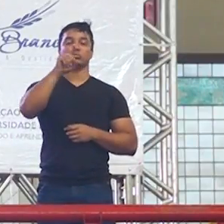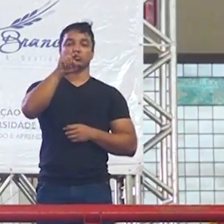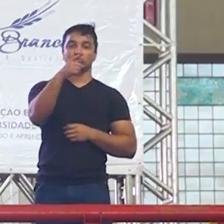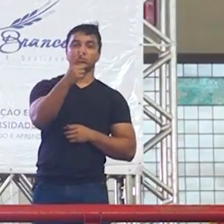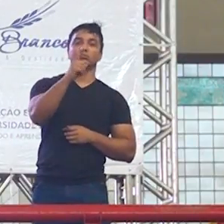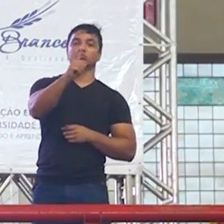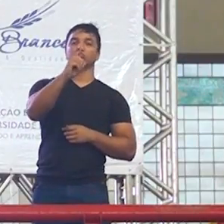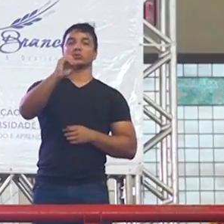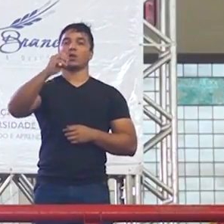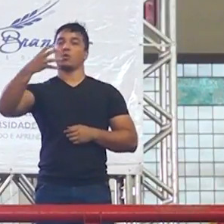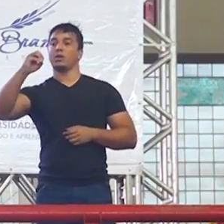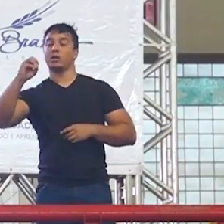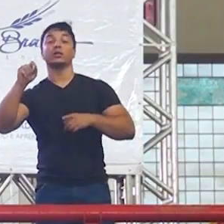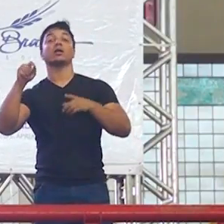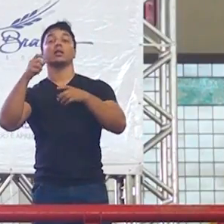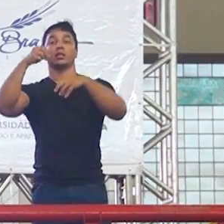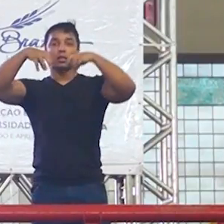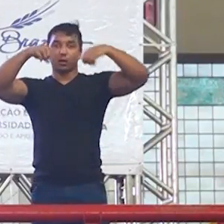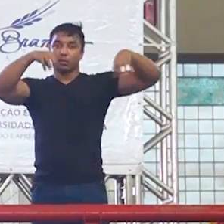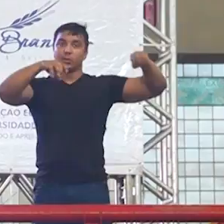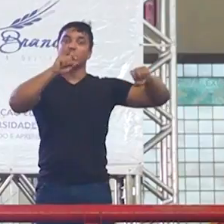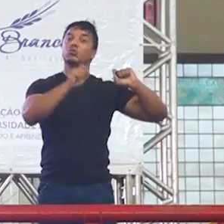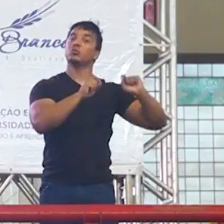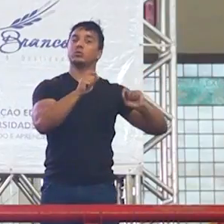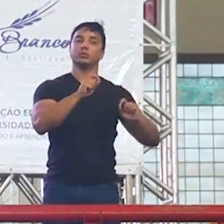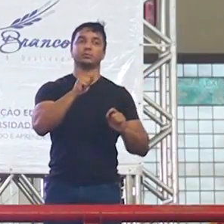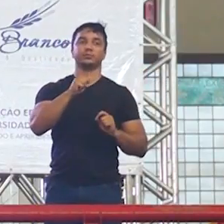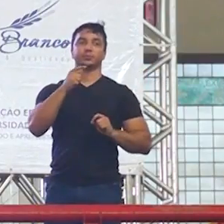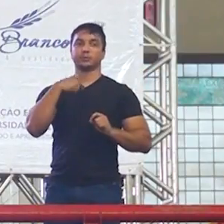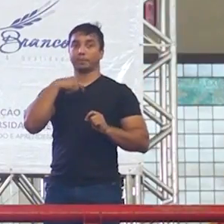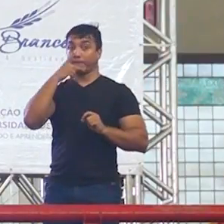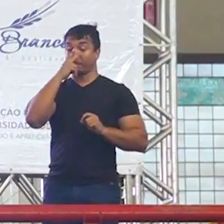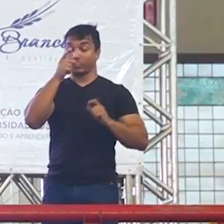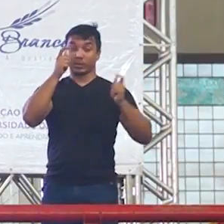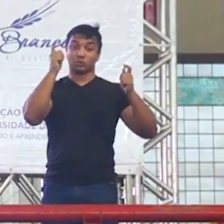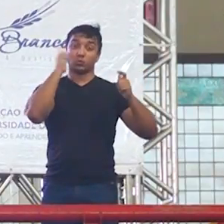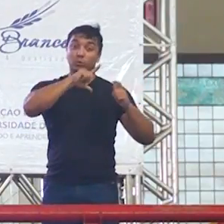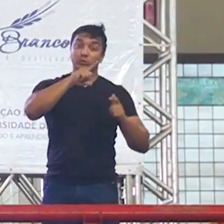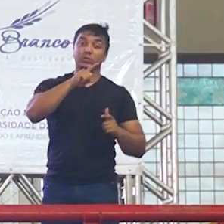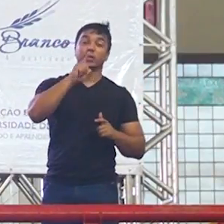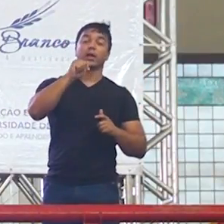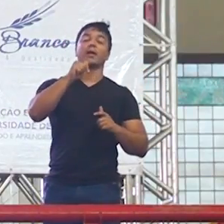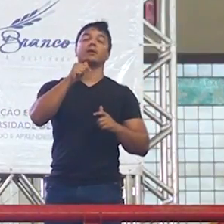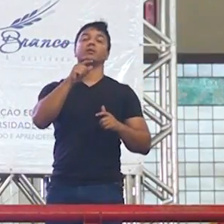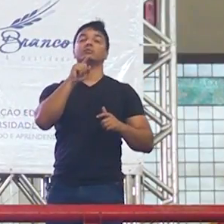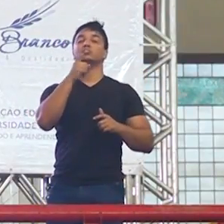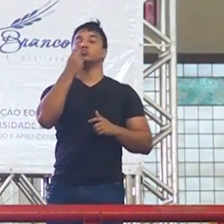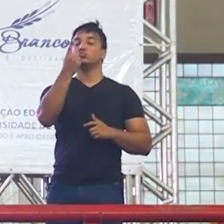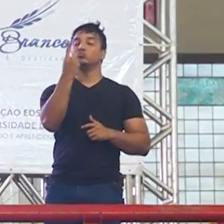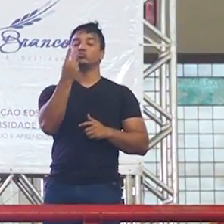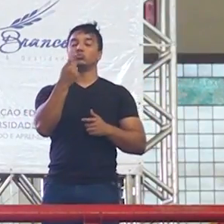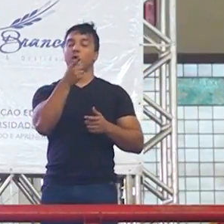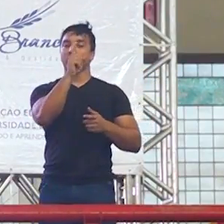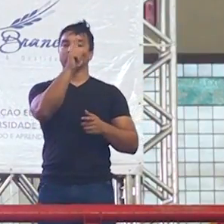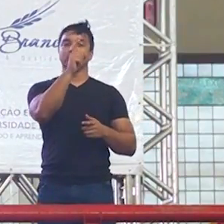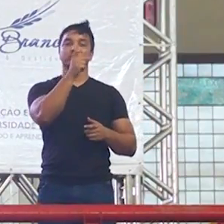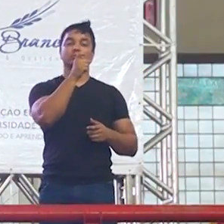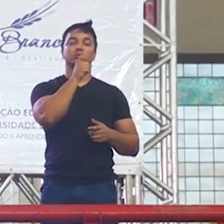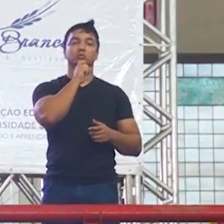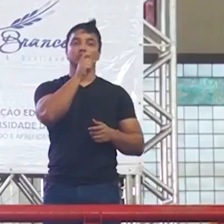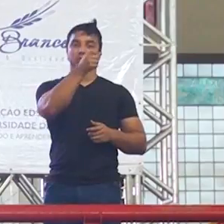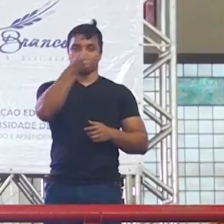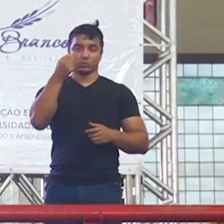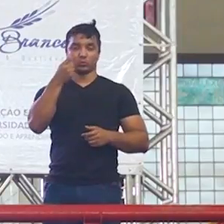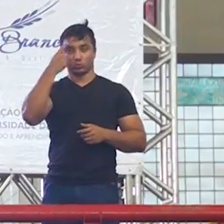lâmpadas para que esse refrigerador, as lâmpadas, para que ele gaste energia de um refrigerador em um dia. Então